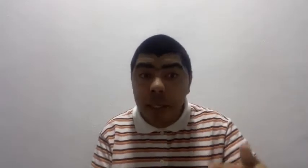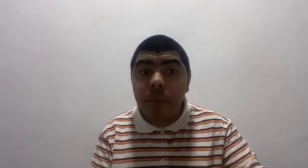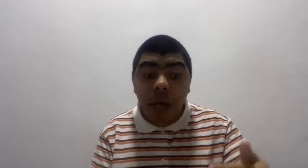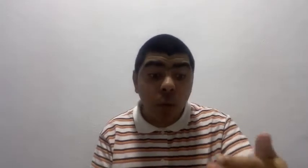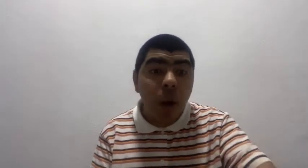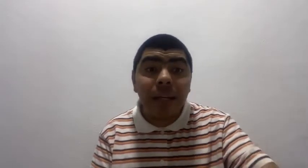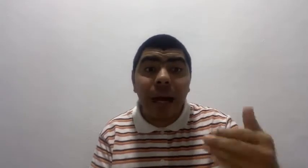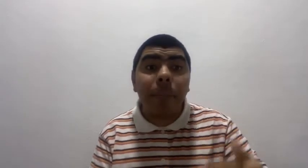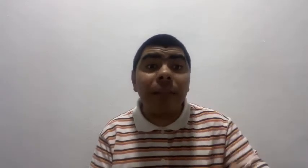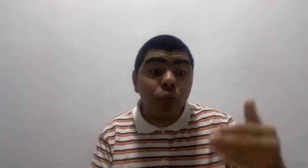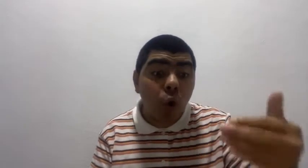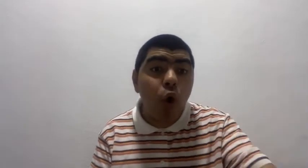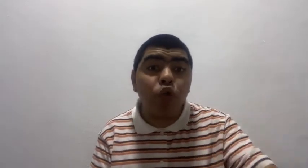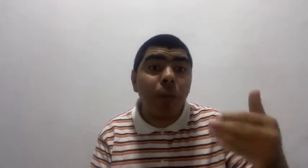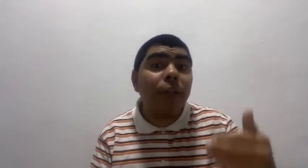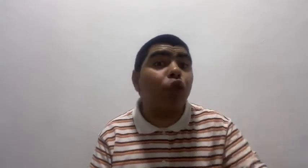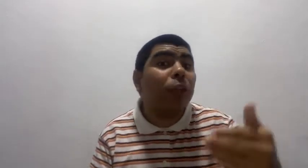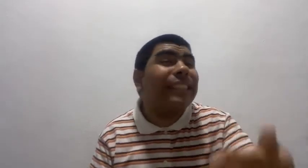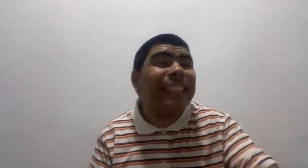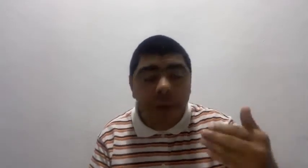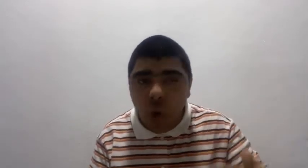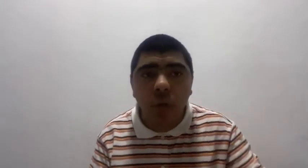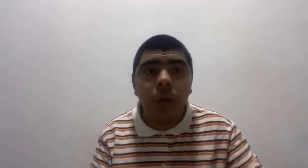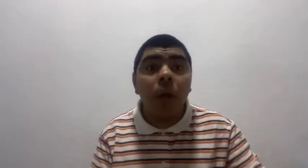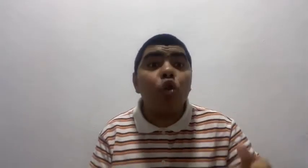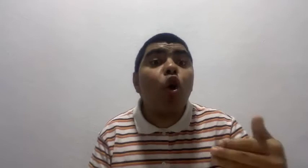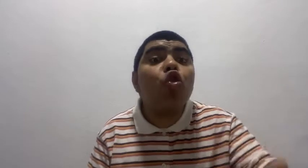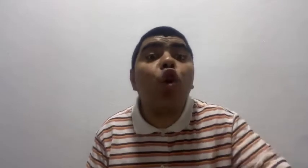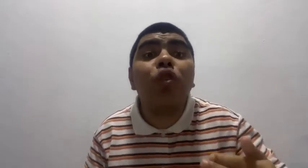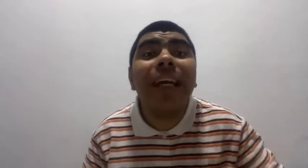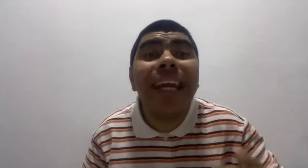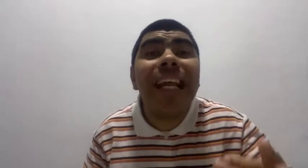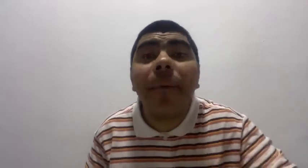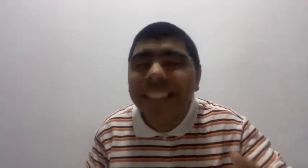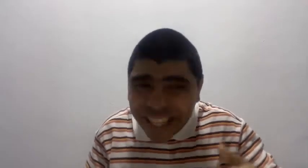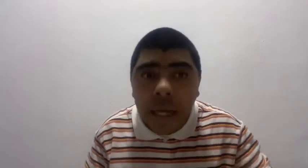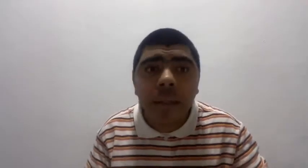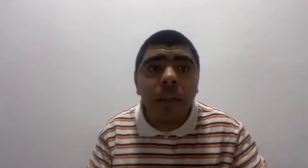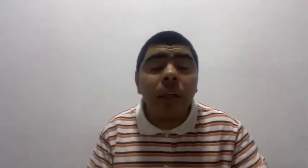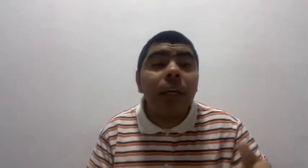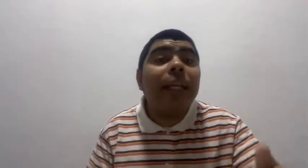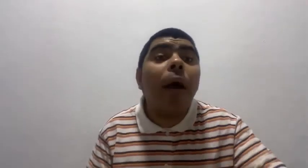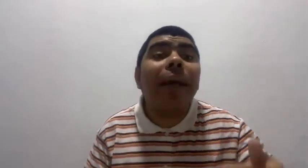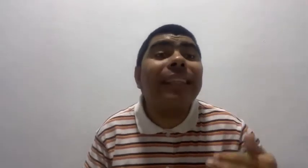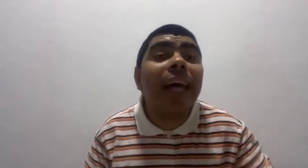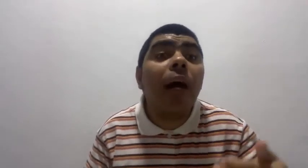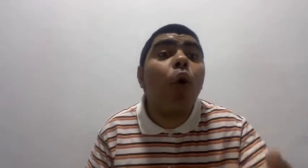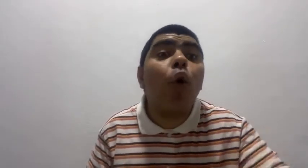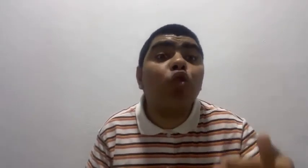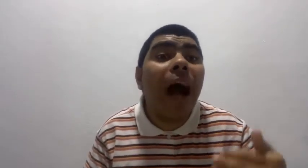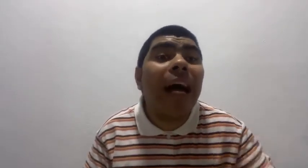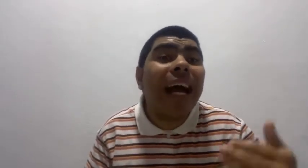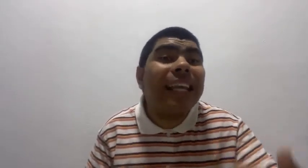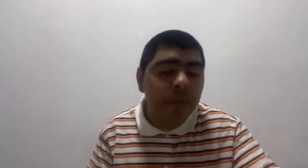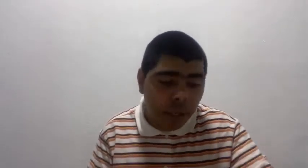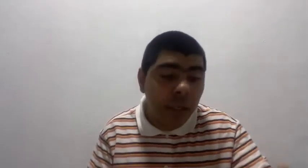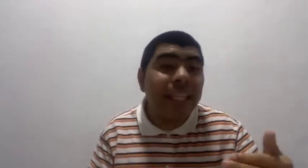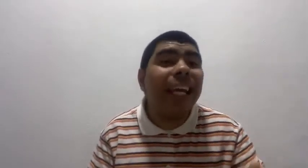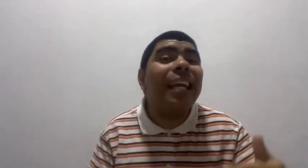Biblia, Juan capítulo 8, verso 32. Conoceréis la verdad y la verdad os hará libre. ¿Y quién es